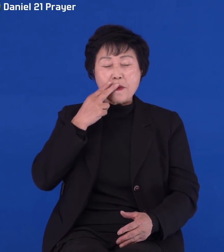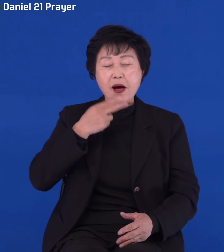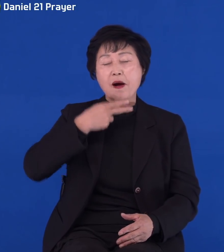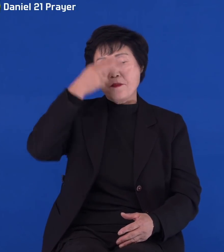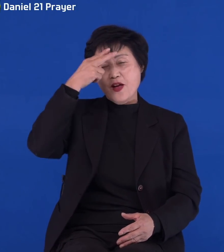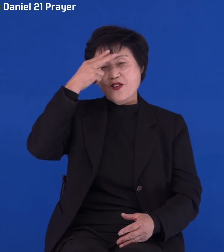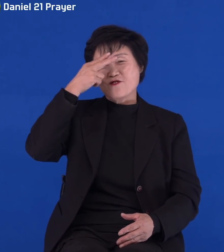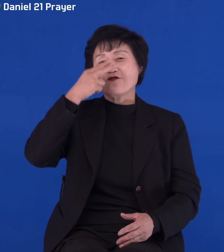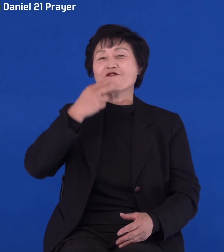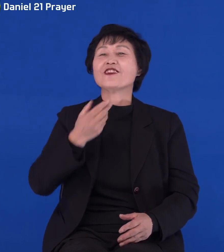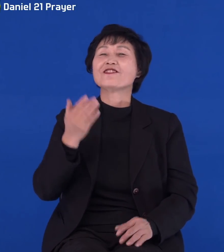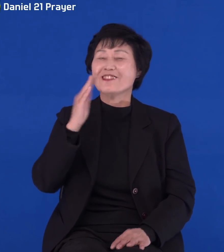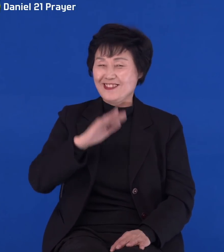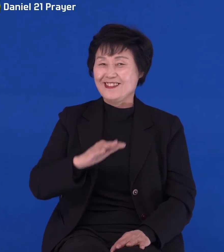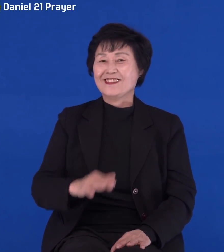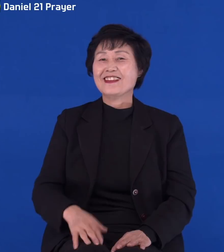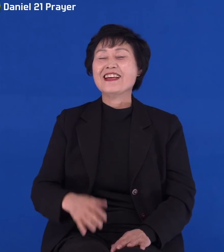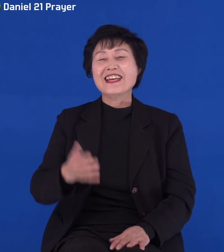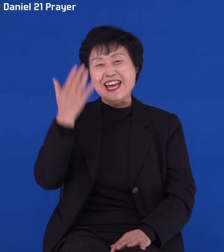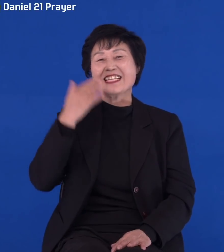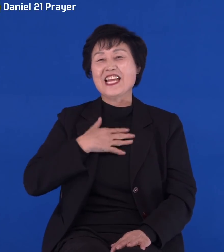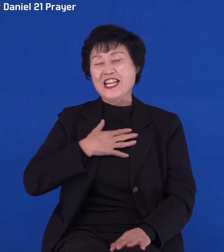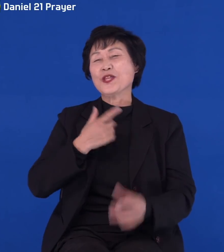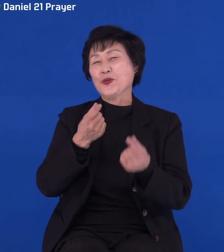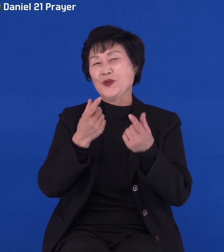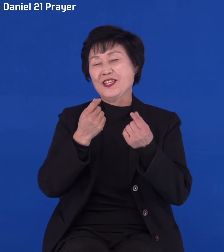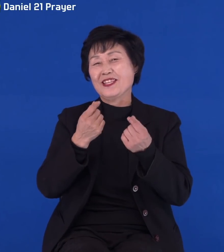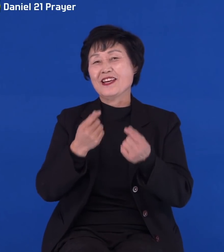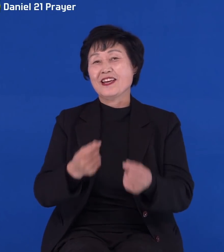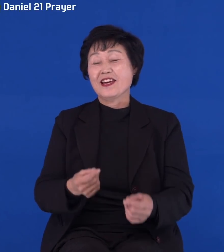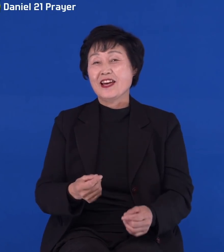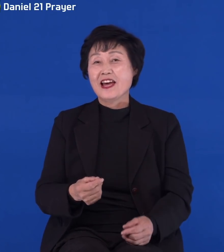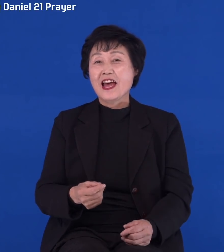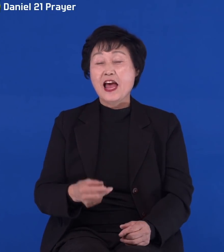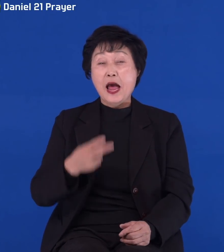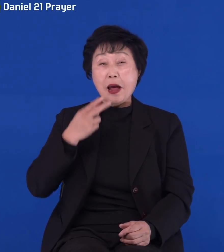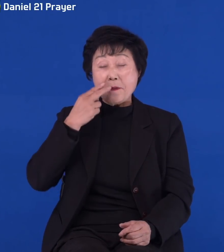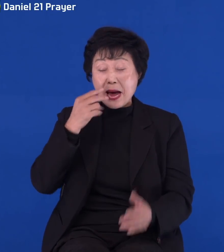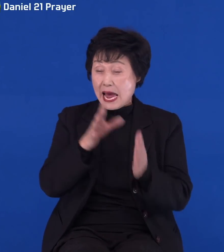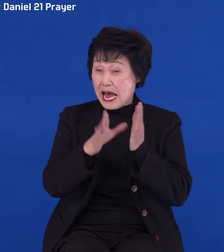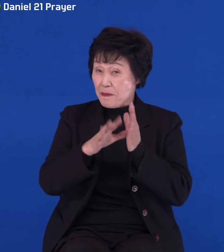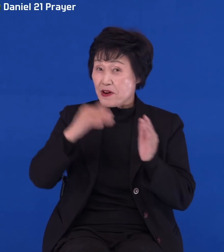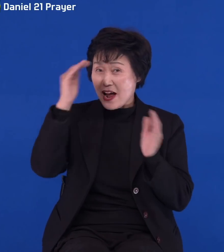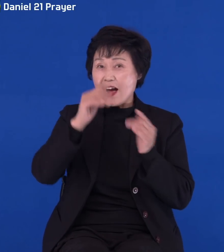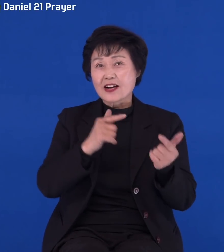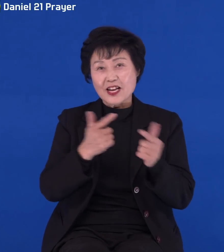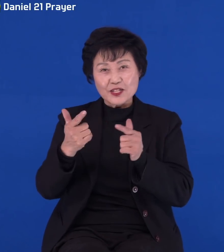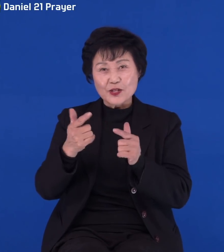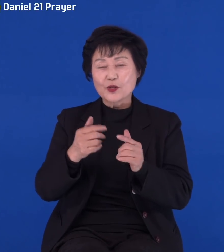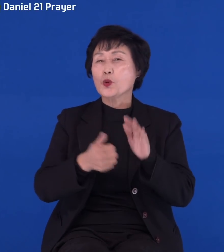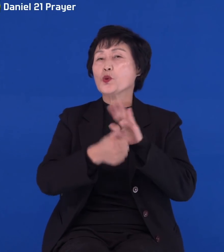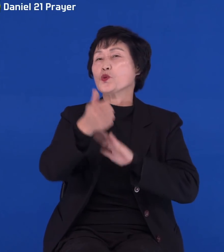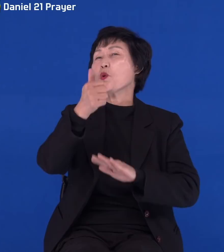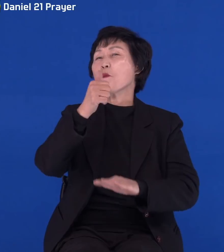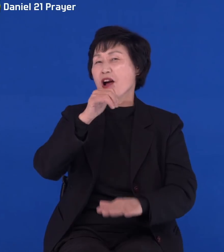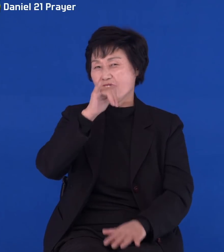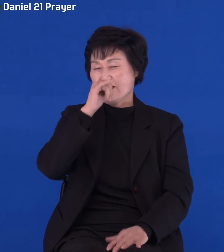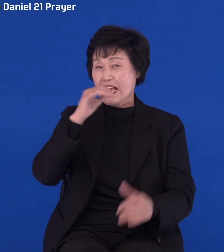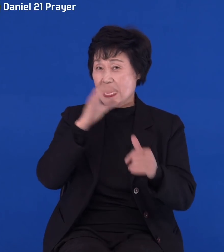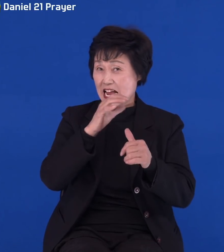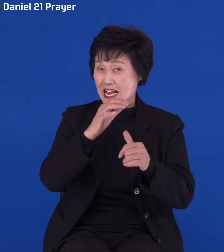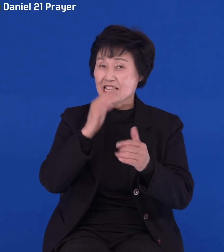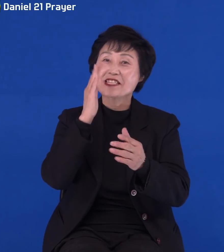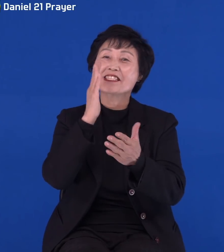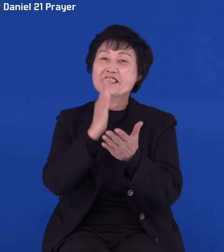저도 그랬어요. 근데 그런 애들도 소망이 있습니다. 여러분, 그런 자식들이 있다면 너무 닥달하지 마세요. 여기 다니엘의